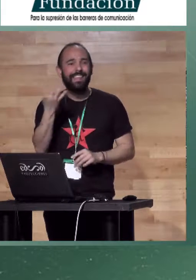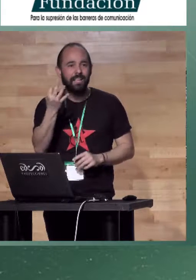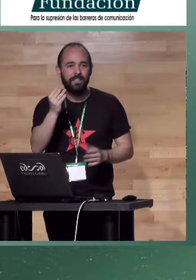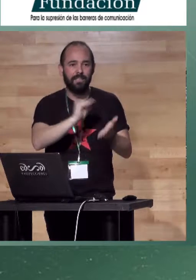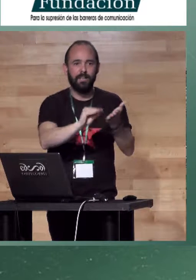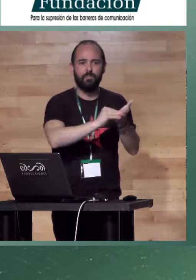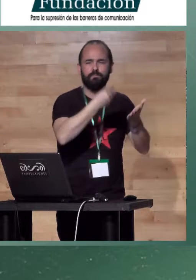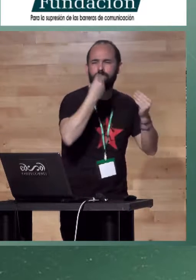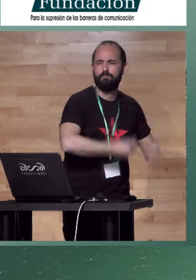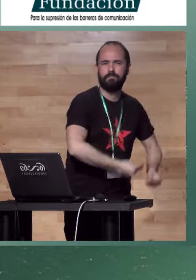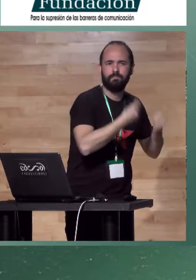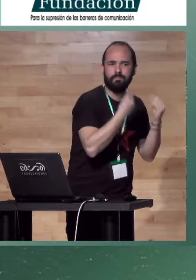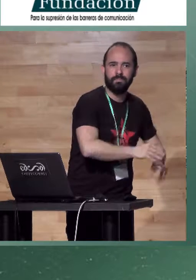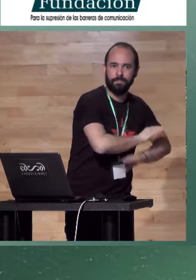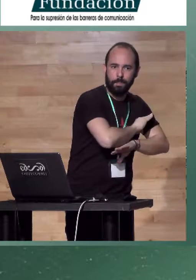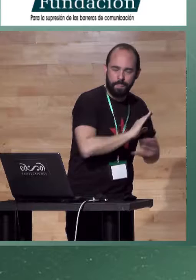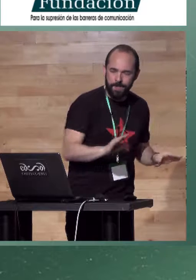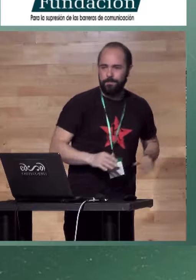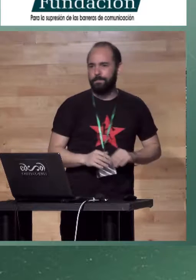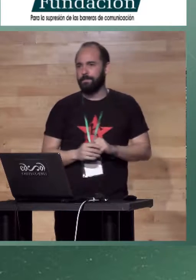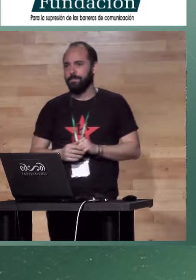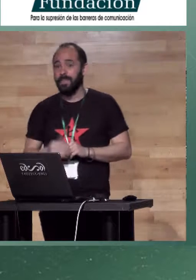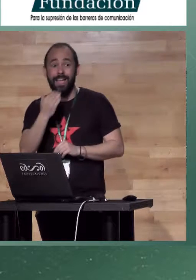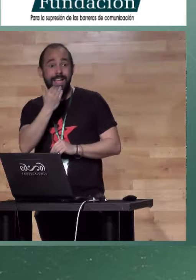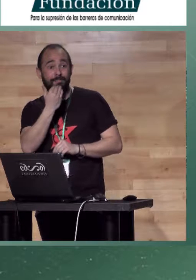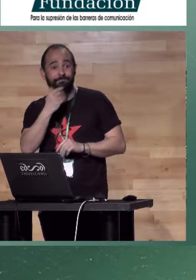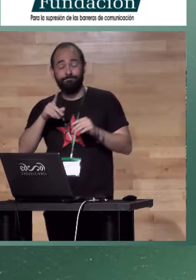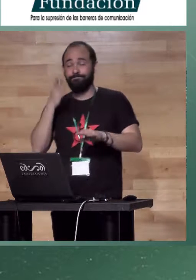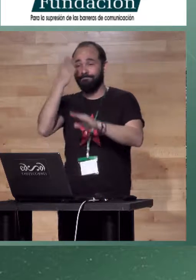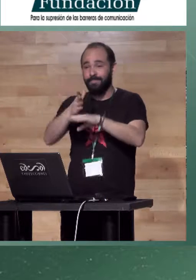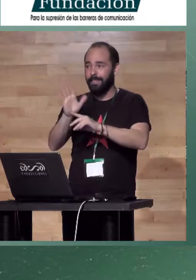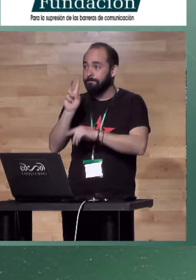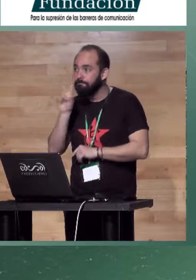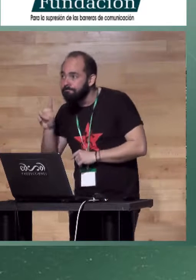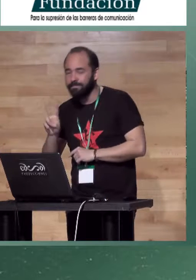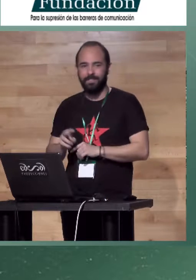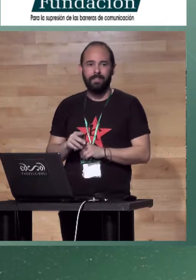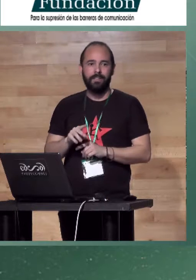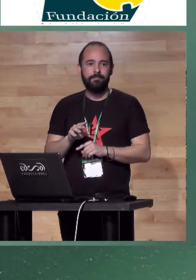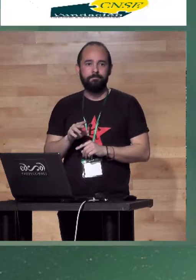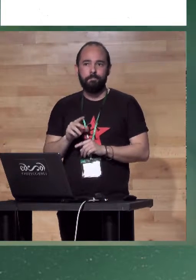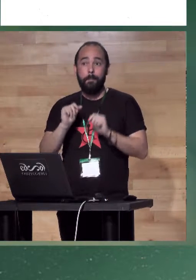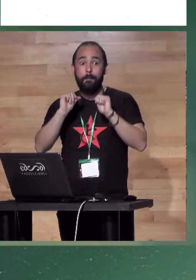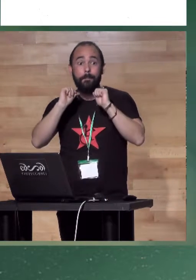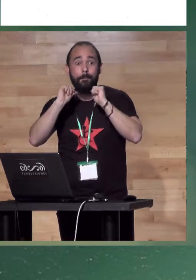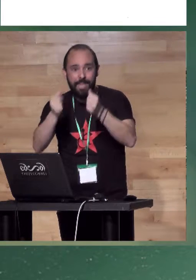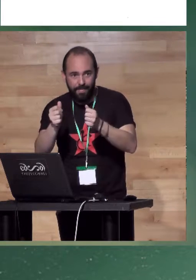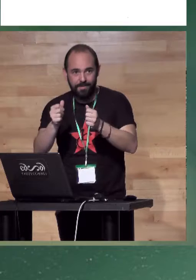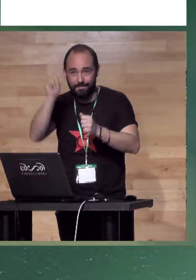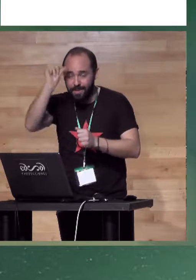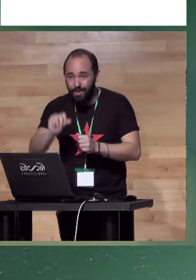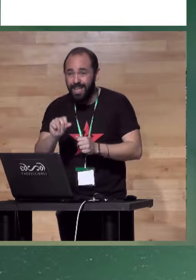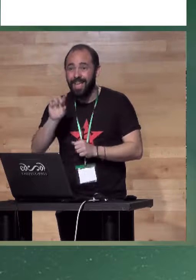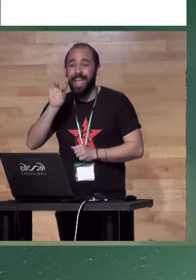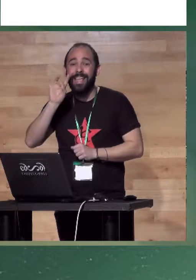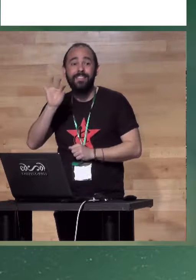todos aplauden, significa que el guión ha sido bueno, de calidad. Si, por ejemplo, vas a una sala, empieza